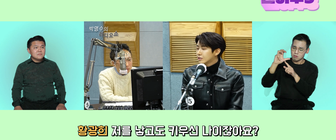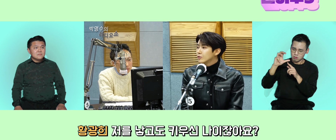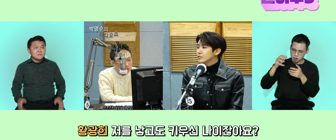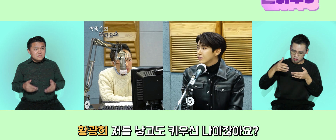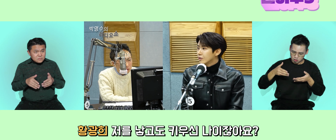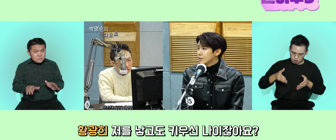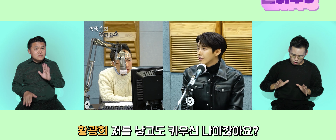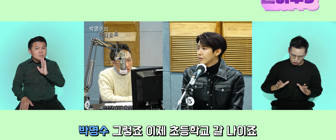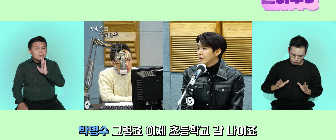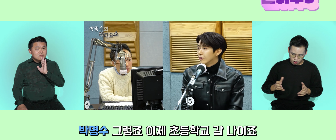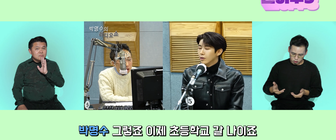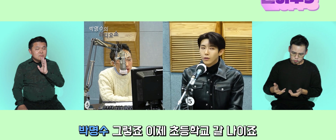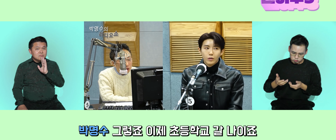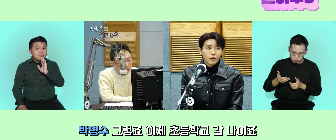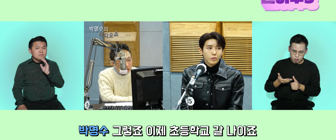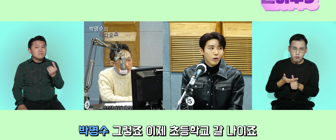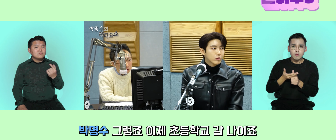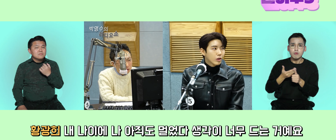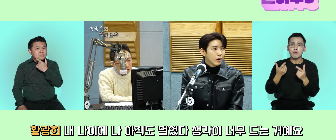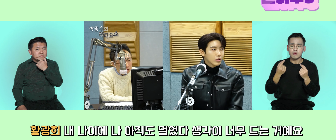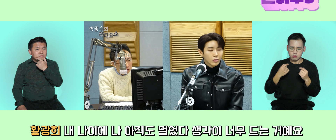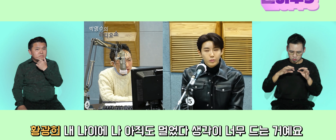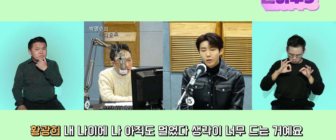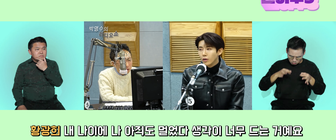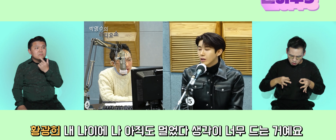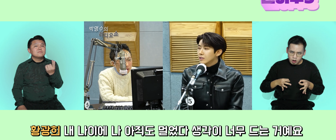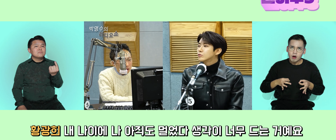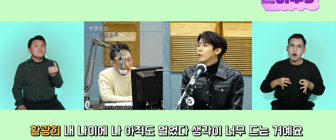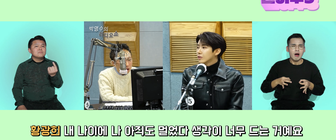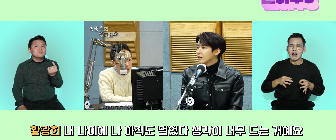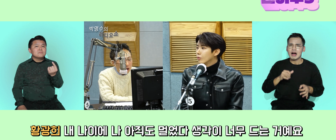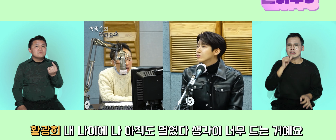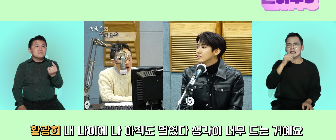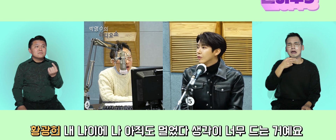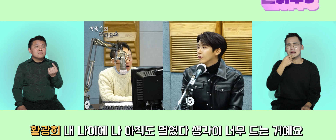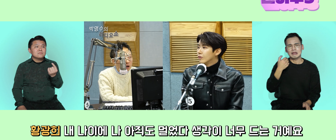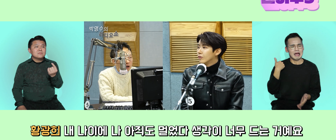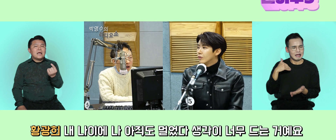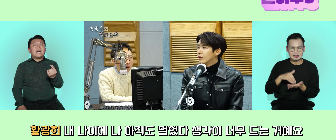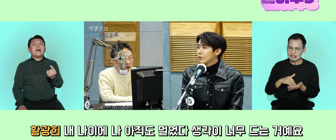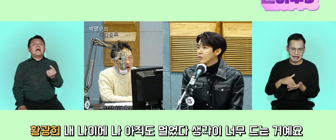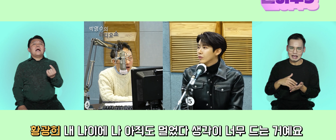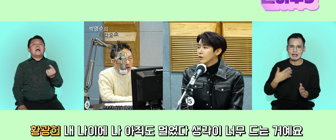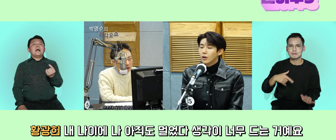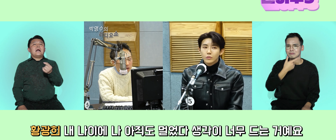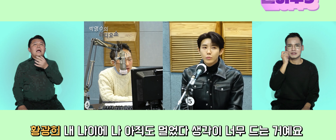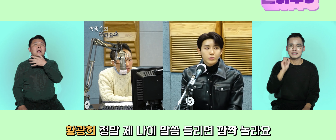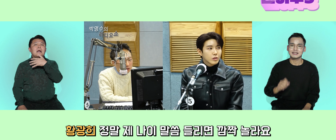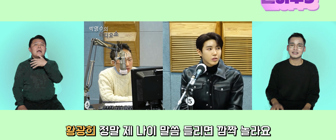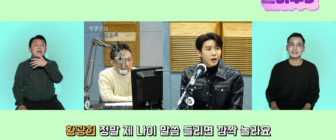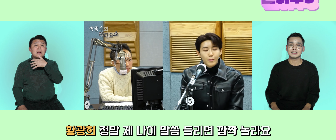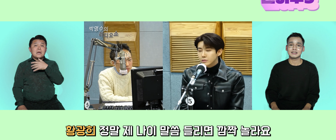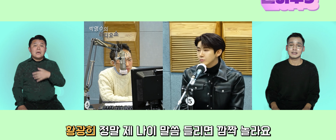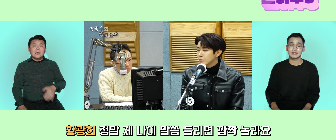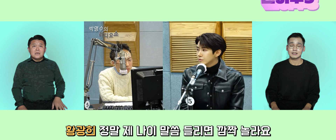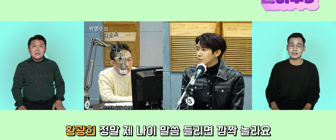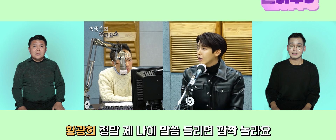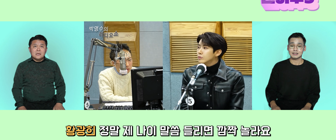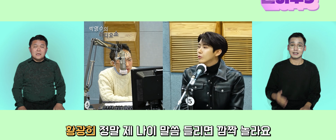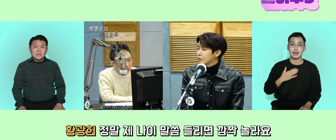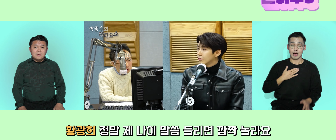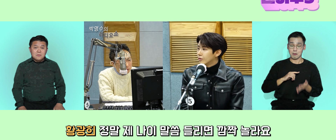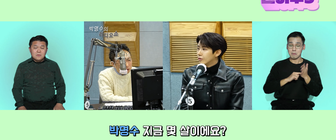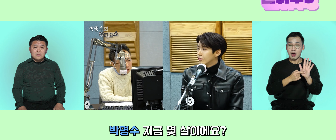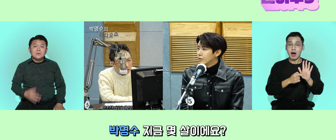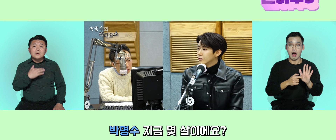낳고도 이제 키우신 나이잖아요. 초등학교 갈 나이저. 나이에 나 아직도 머릿단 해. 너무 힘든 거예요. 정말 제 나이 말씀드리면